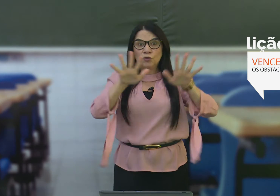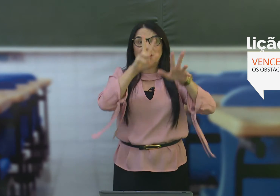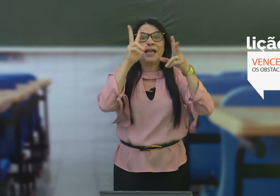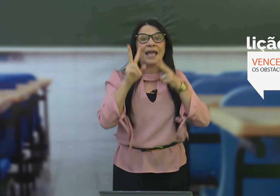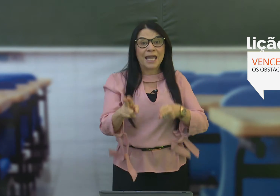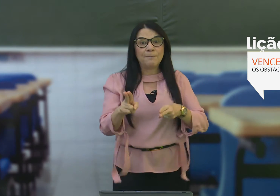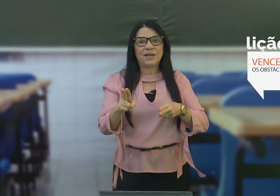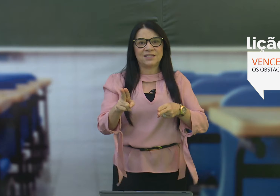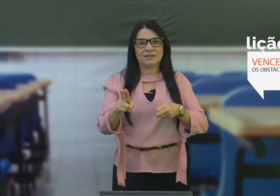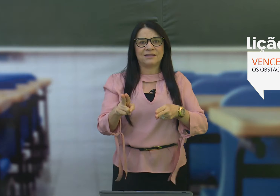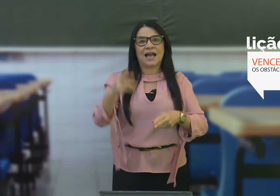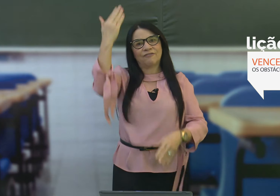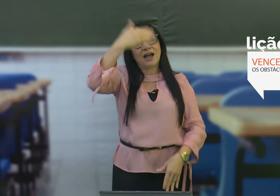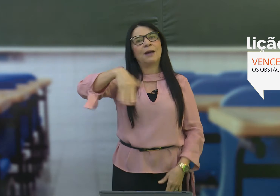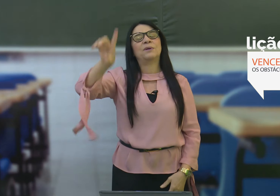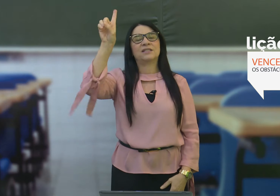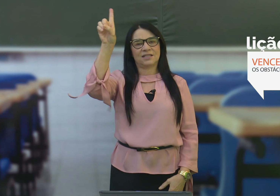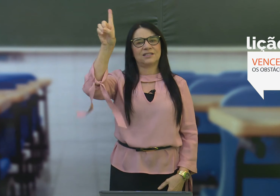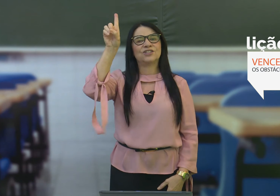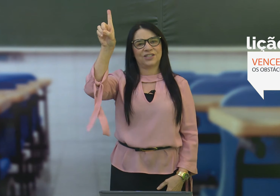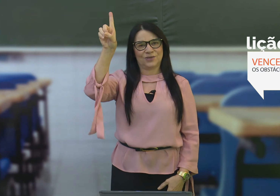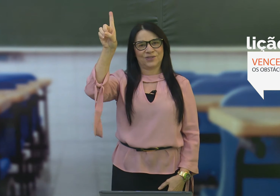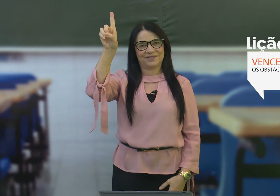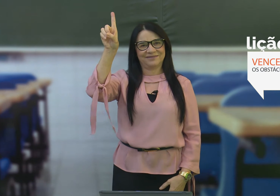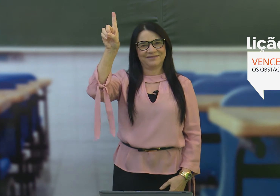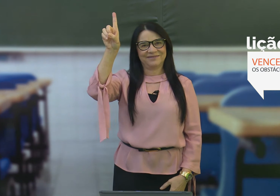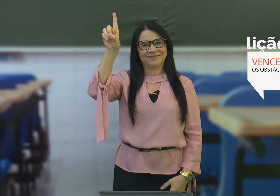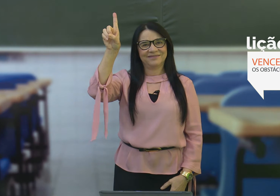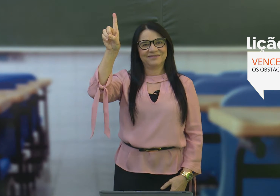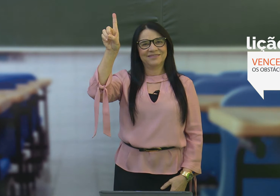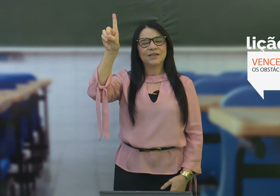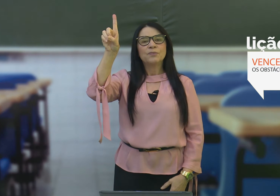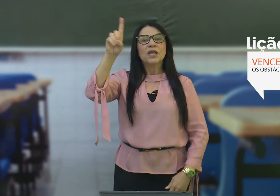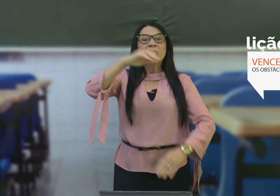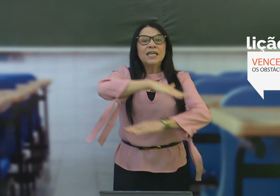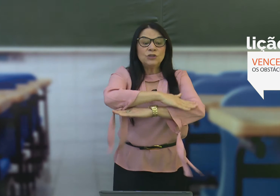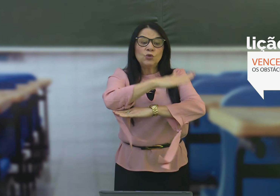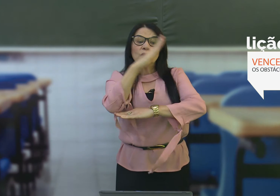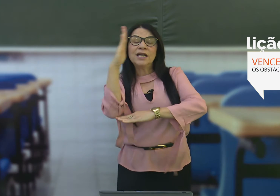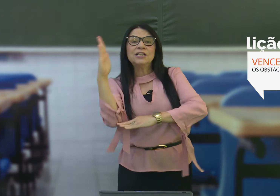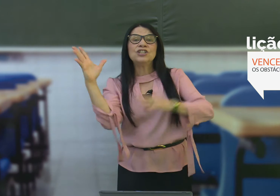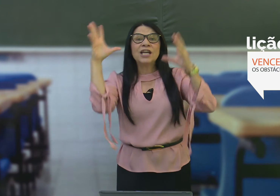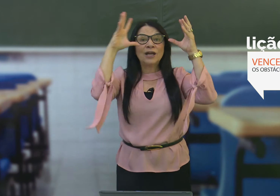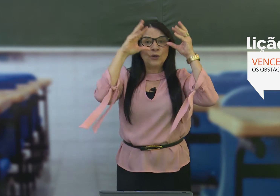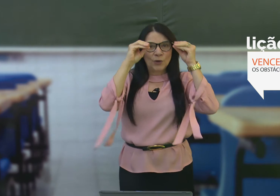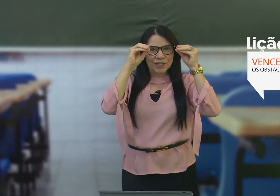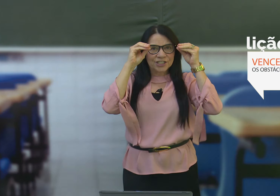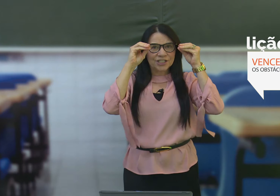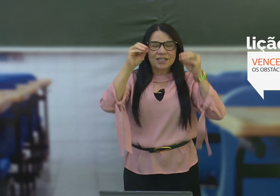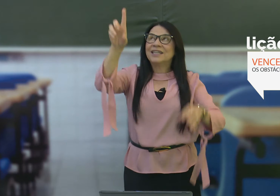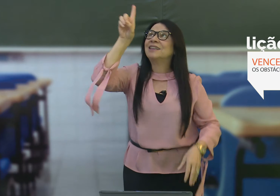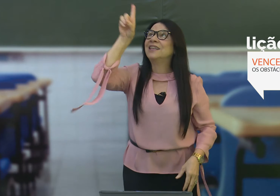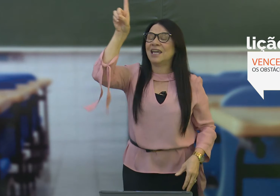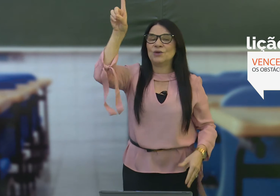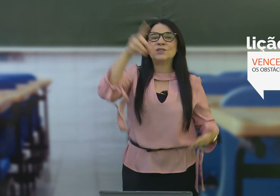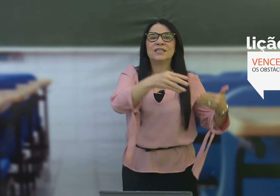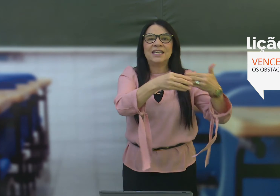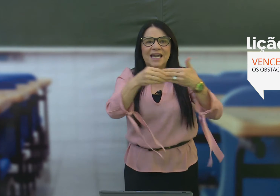nuvem representava a presença de Deus. E durante a noite, Deus